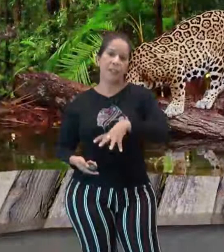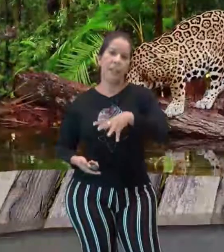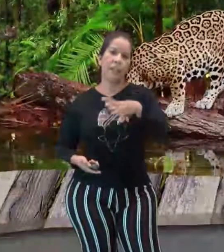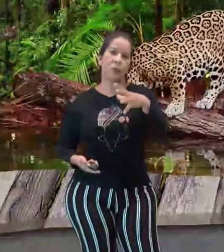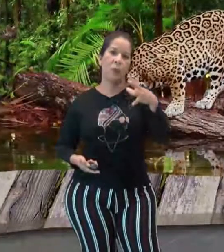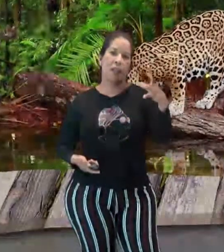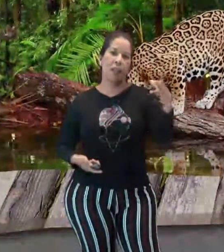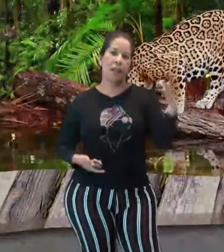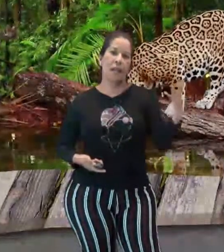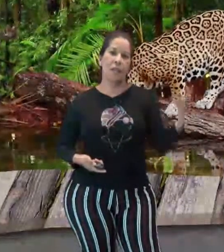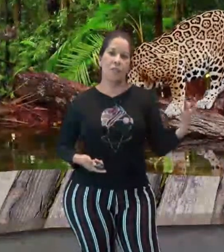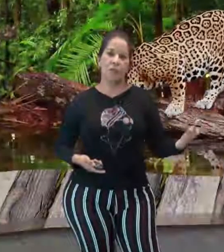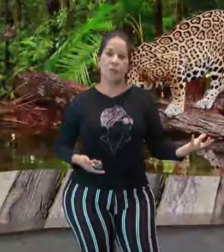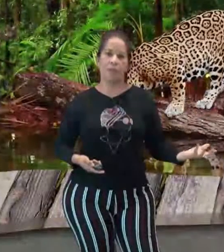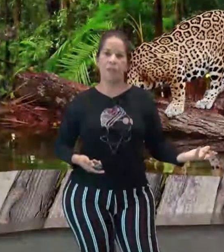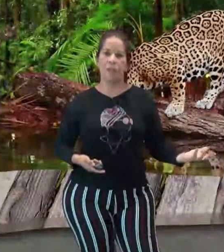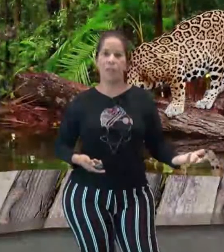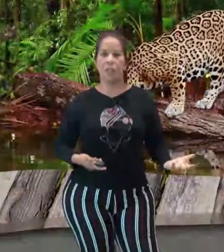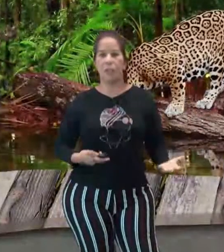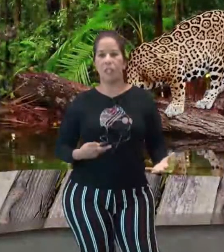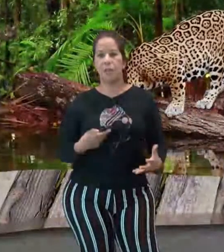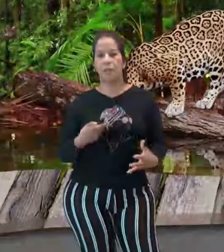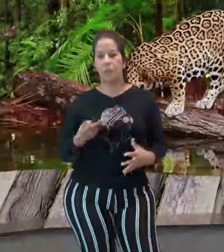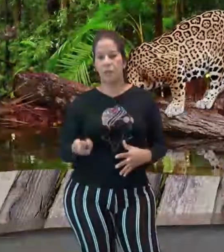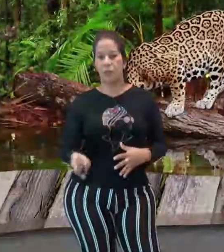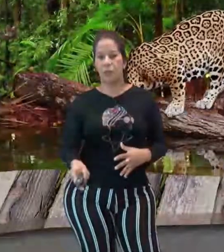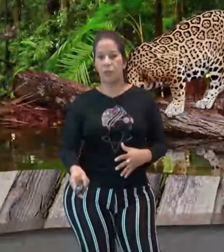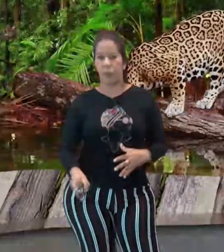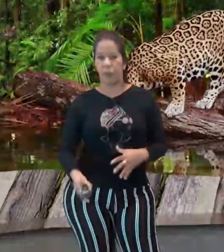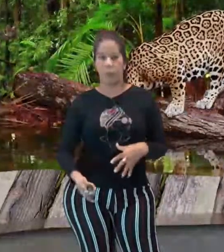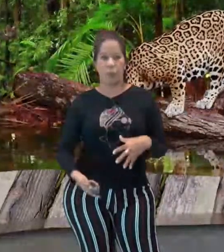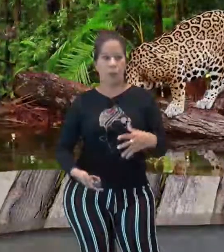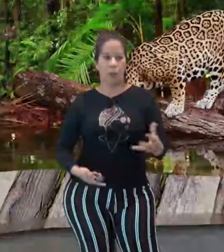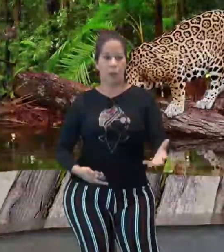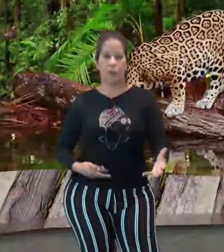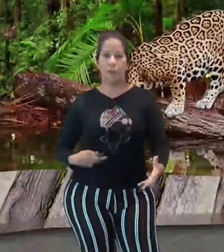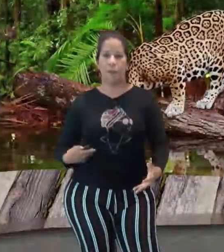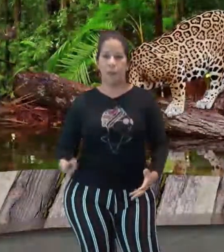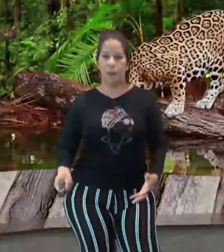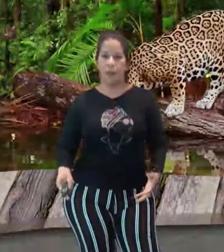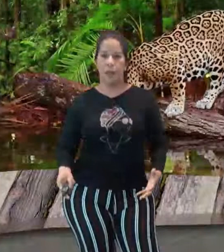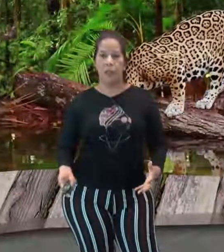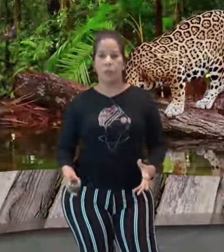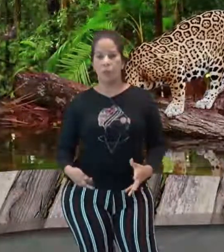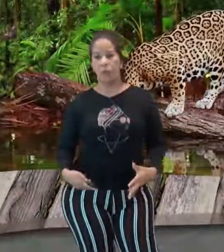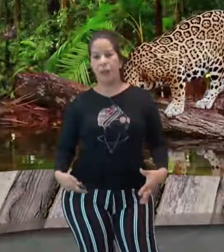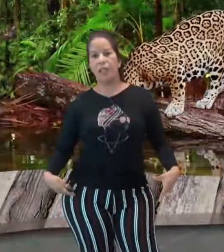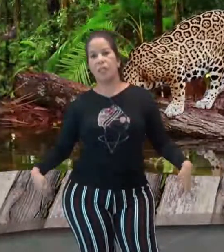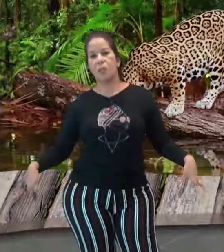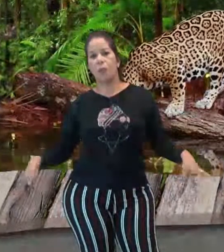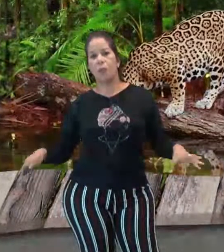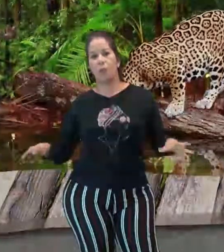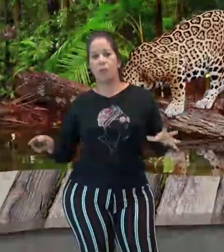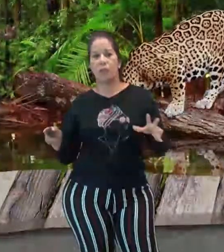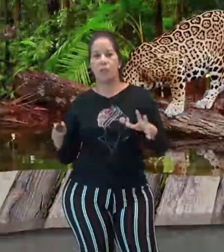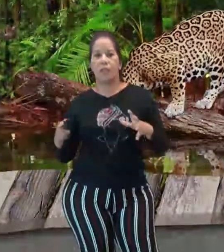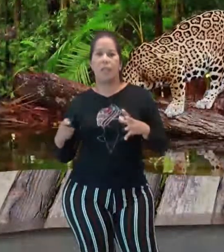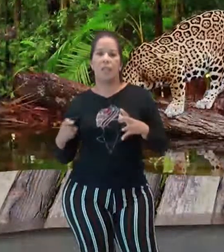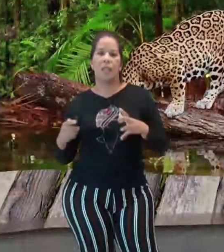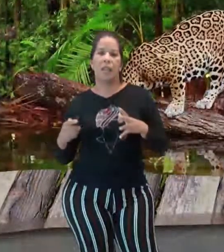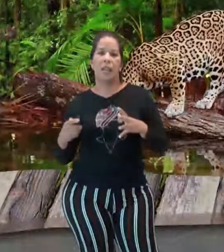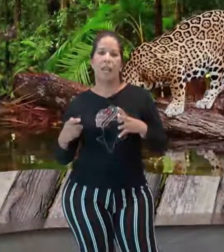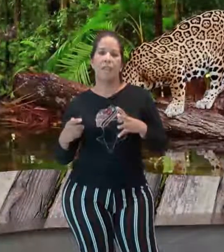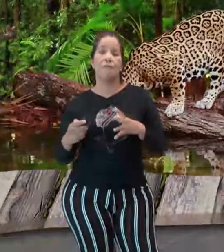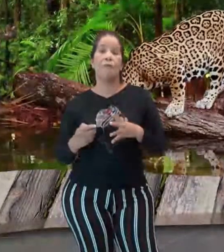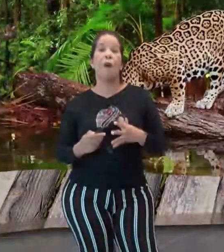de sexualidade, nós estamos falando só na determinação do sexo, macho e fêmea. Nós temos várias situações